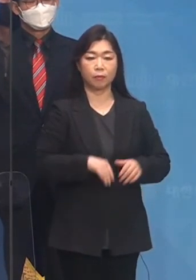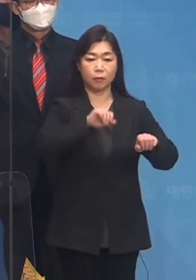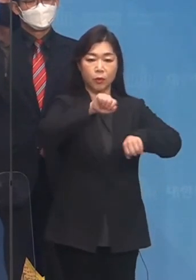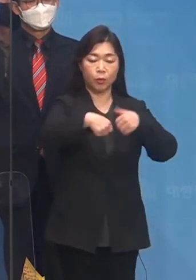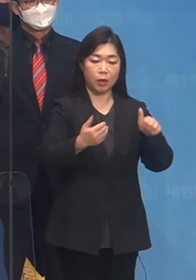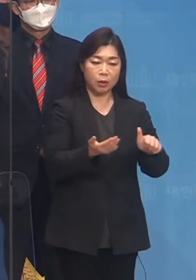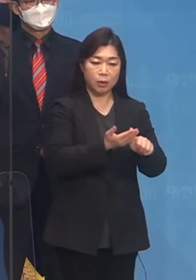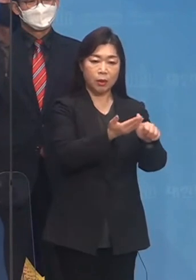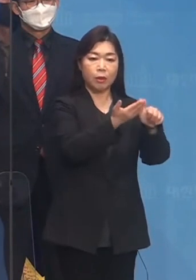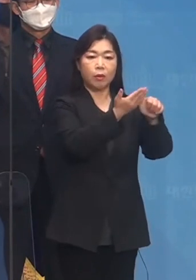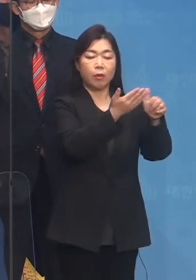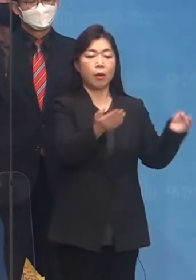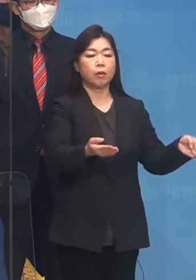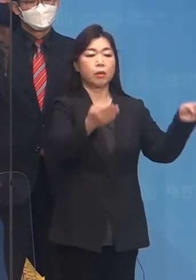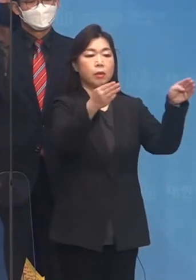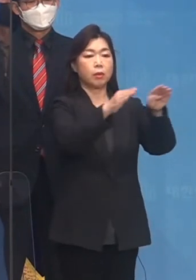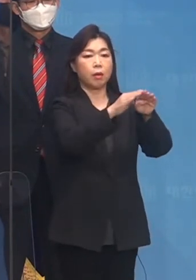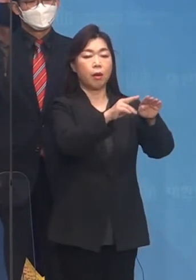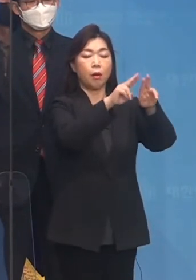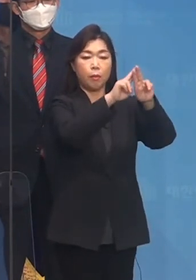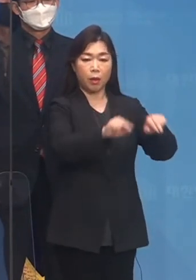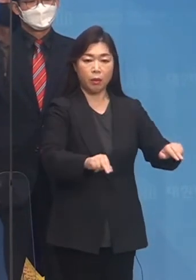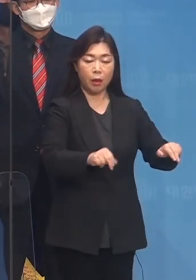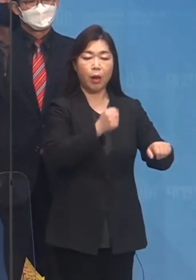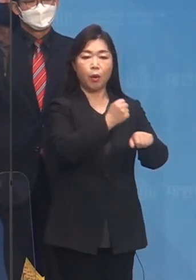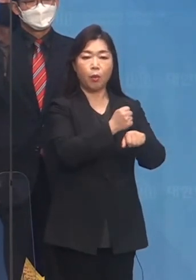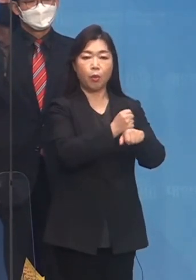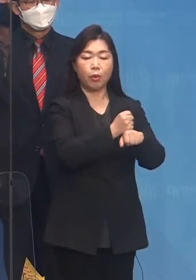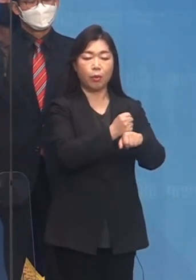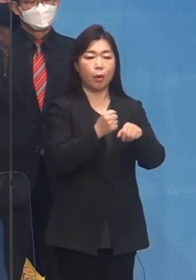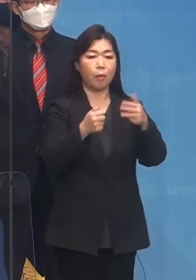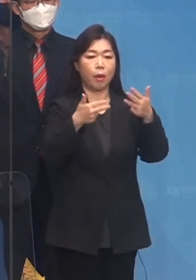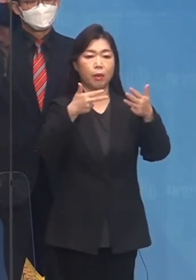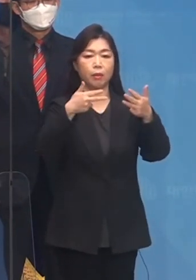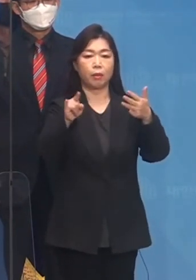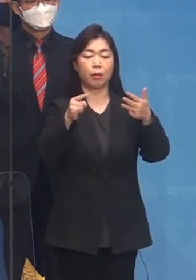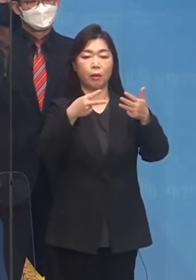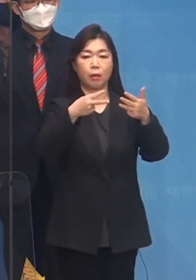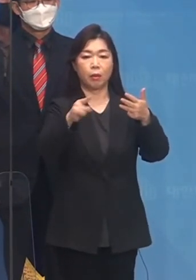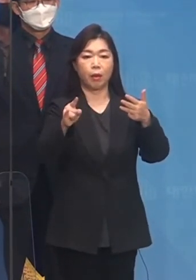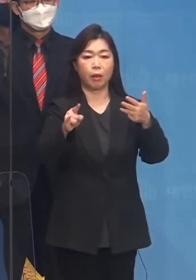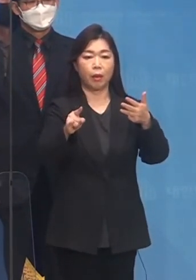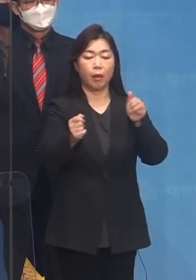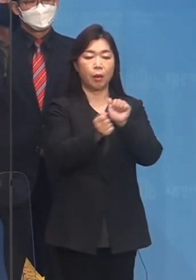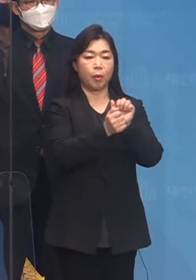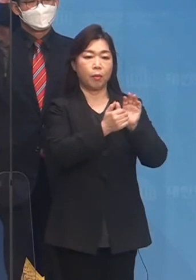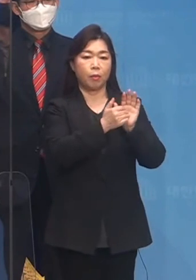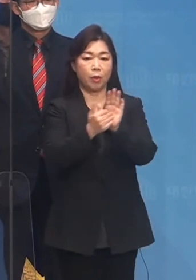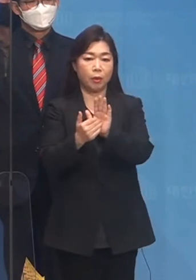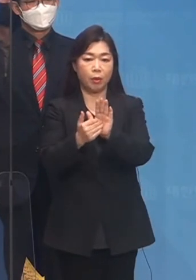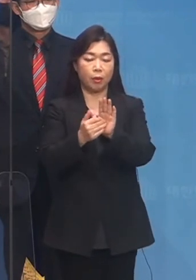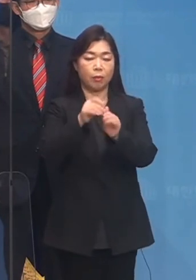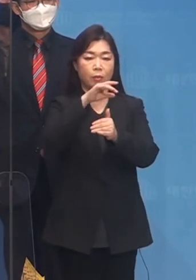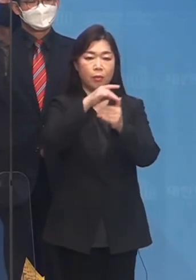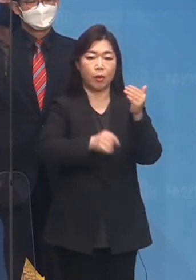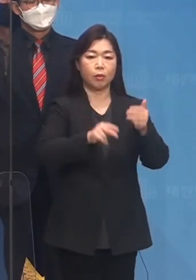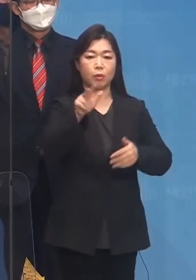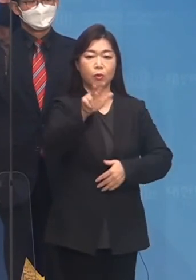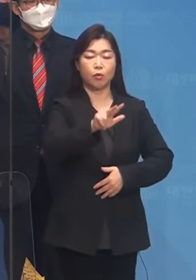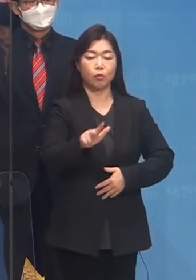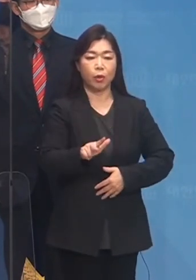사육계한 가축 시설 폐쇄 처분, 8대 방역시설 전국 농가 의무 적용이라는